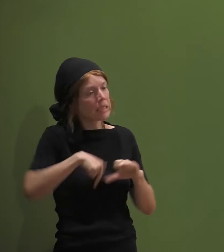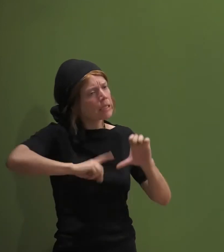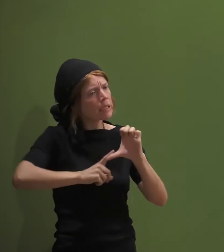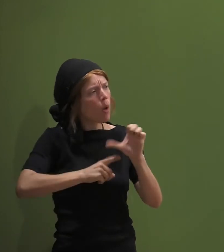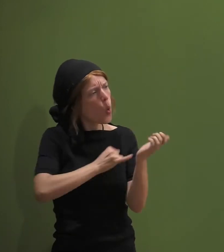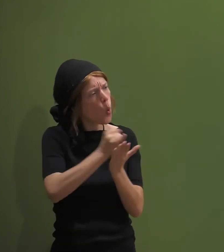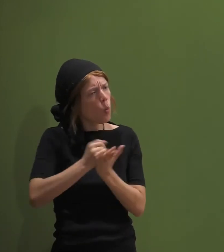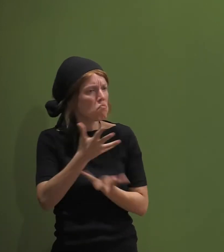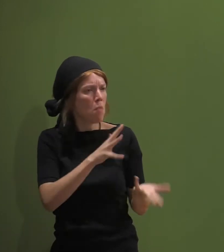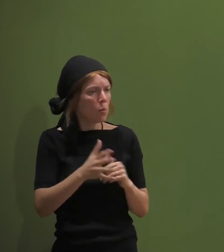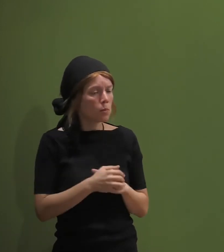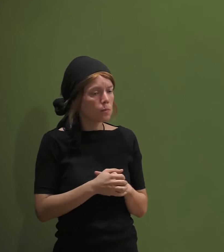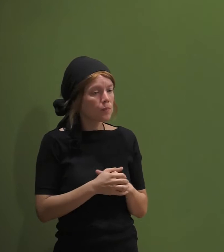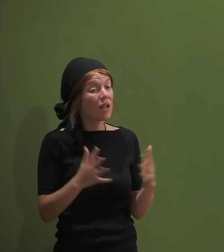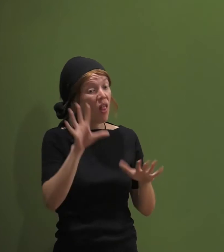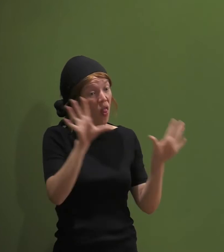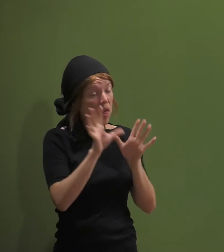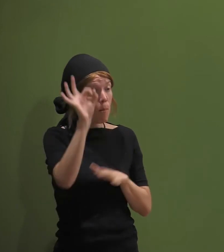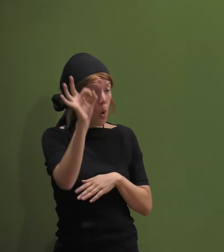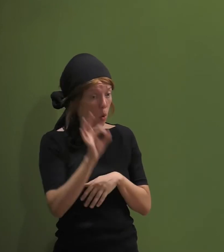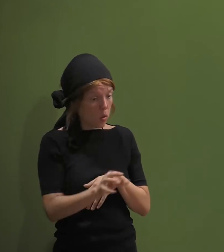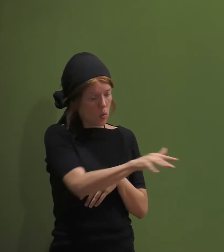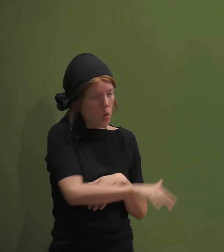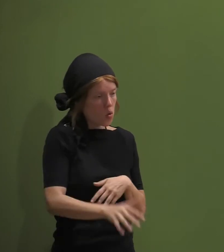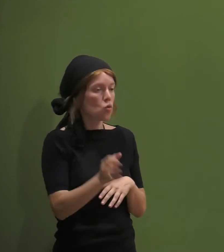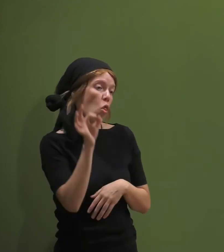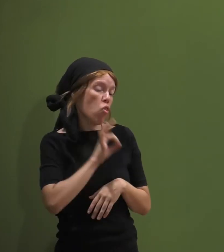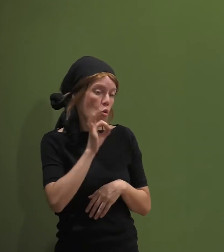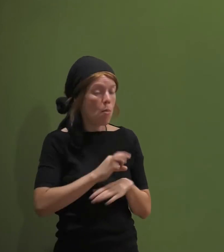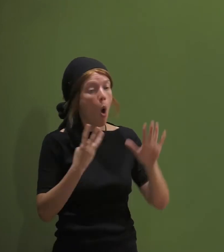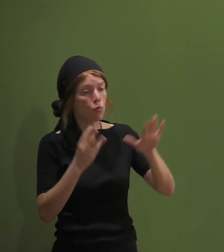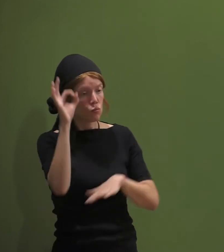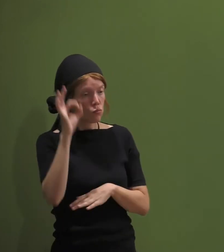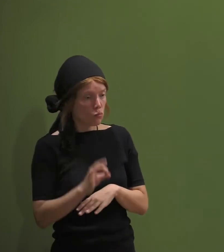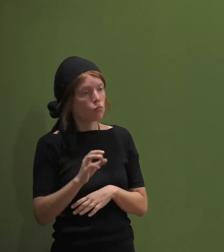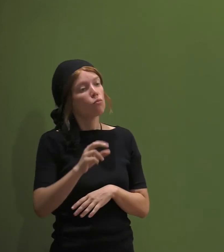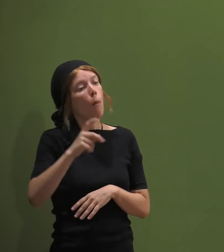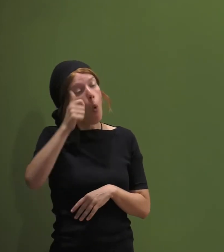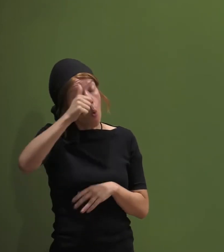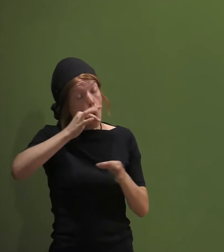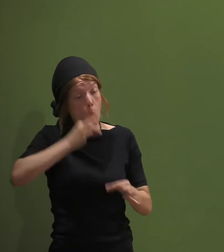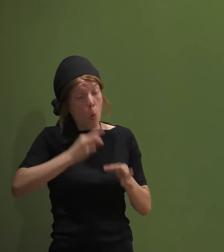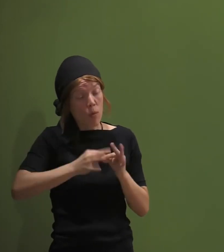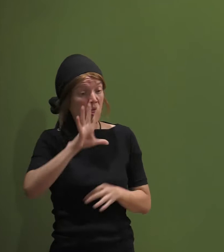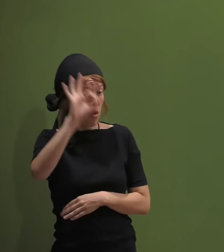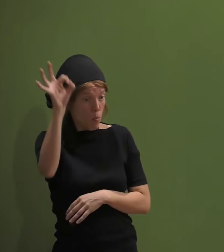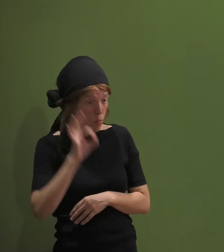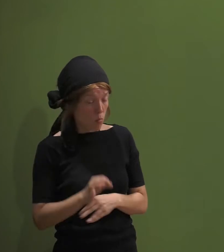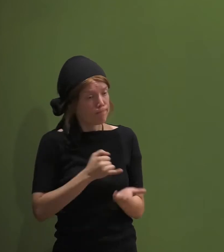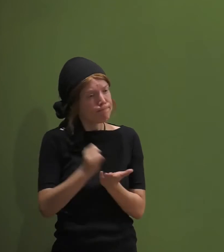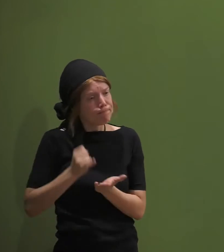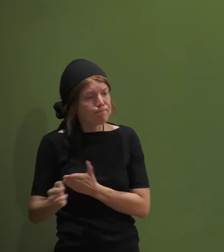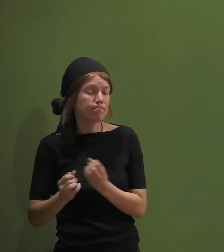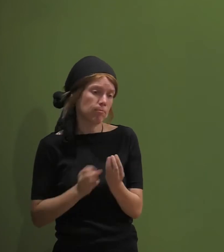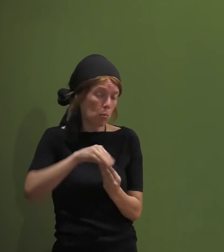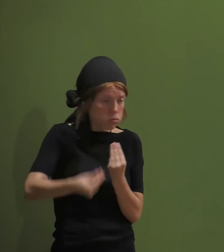Extremadura se cultivan, entre otros, un 10% de la superficie española de olivar, un 8% de la de viñedo, un 5% de los cultivos hortícolas